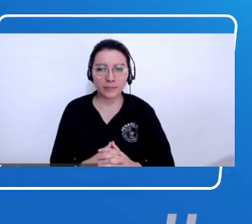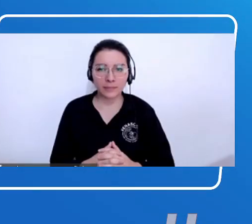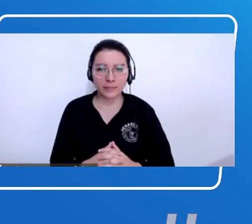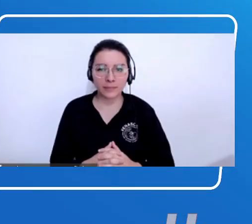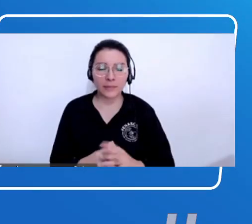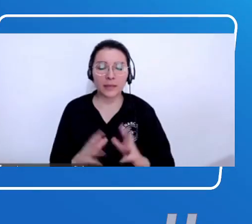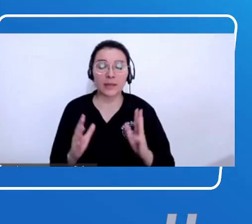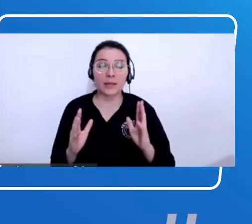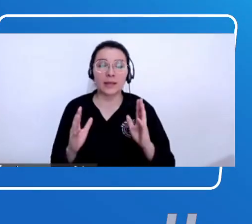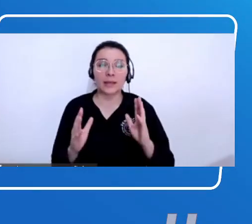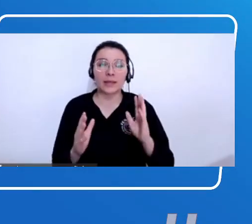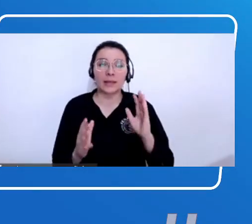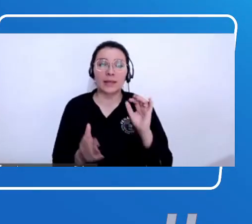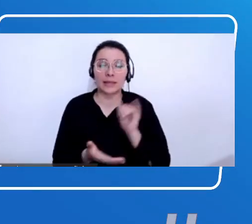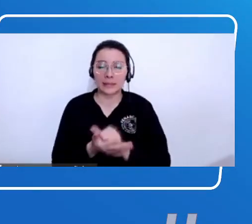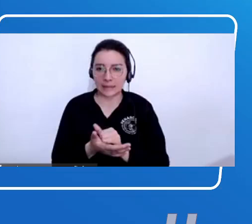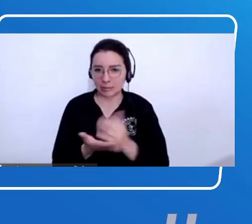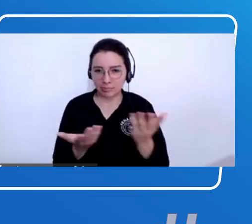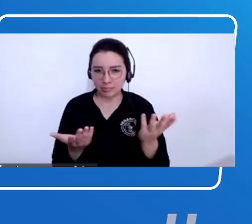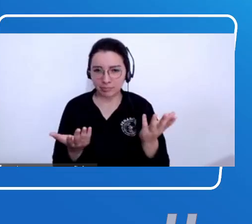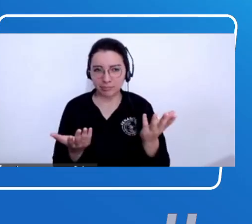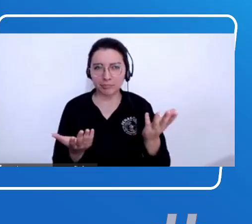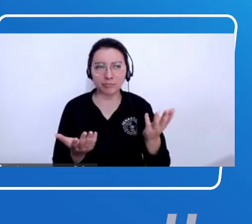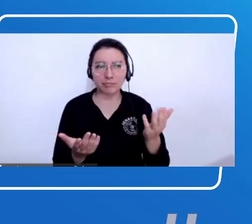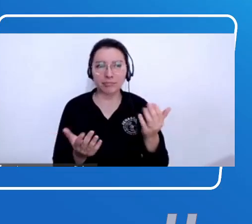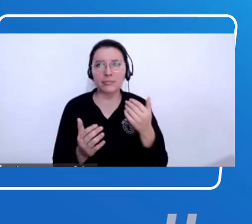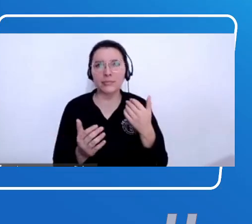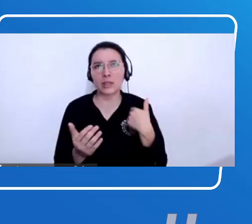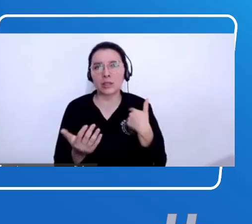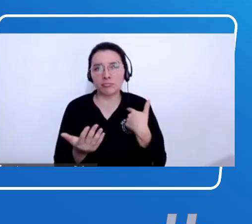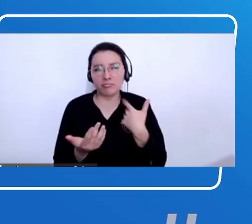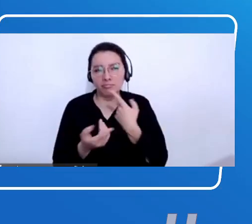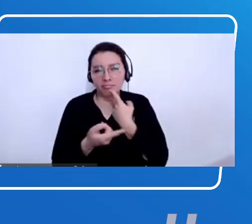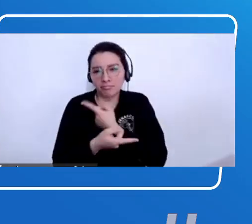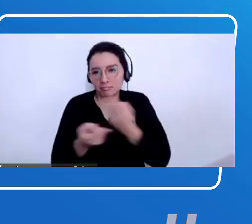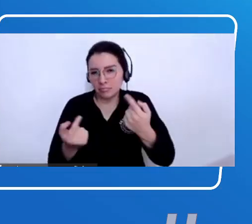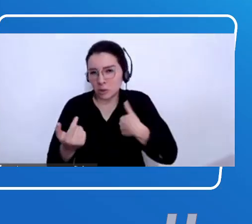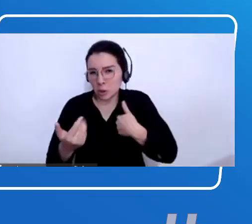Entonces, en ese sentido, pues quisiera iniciar